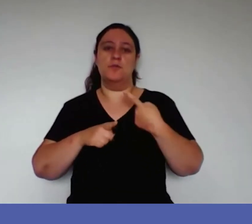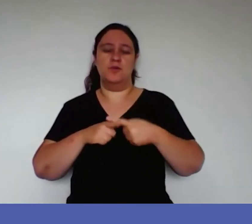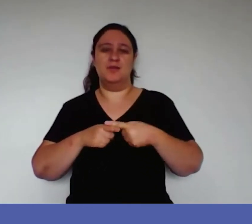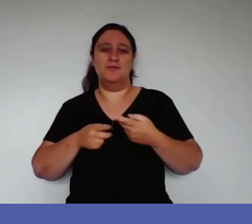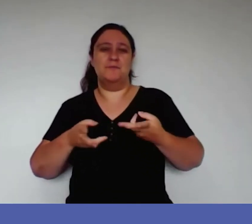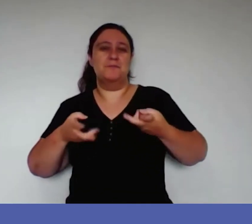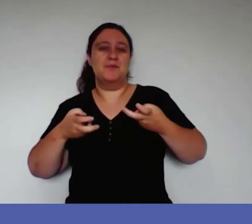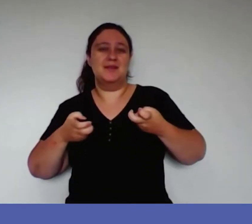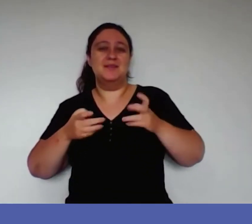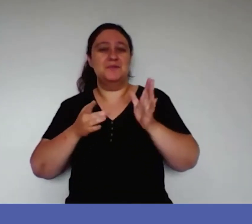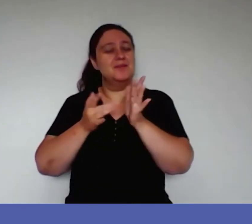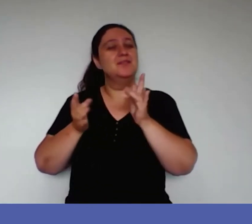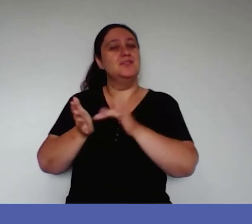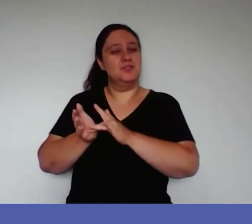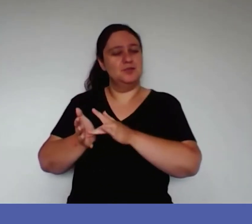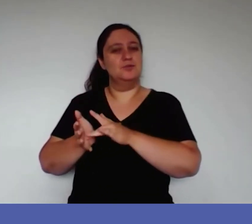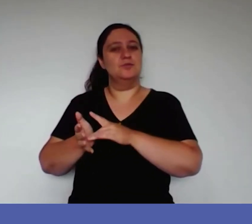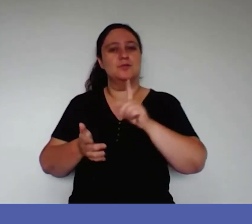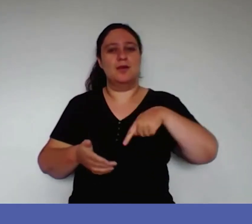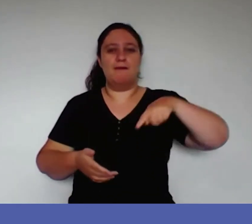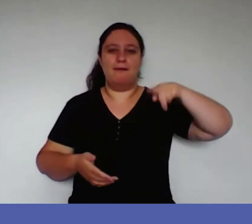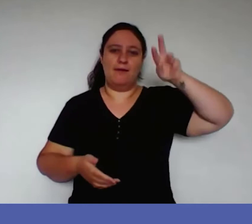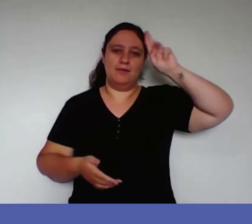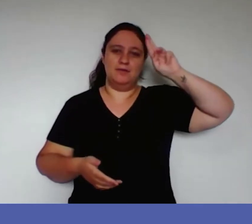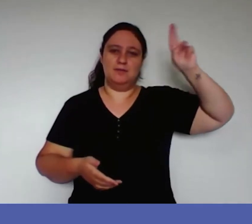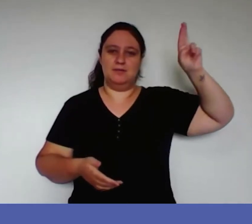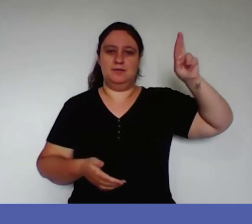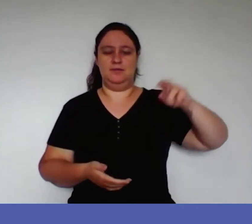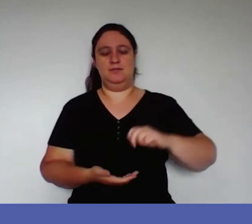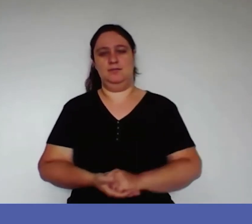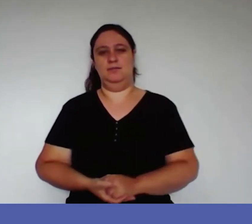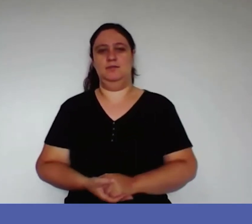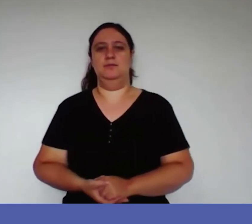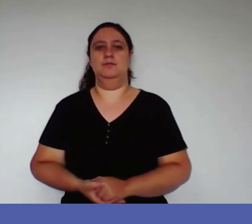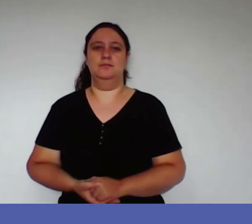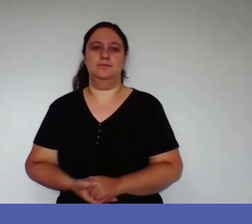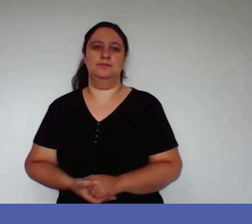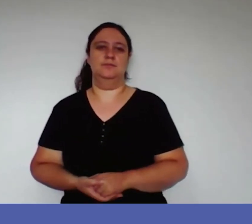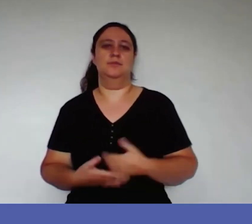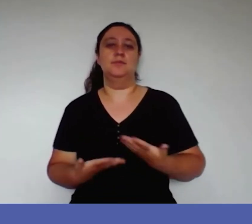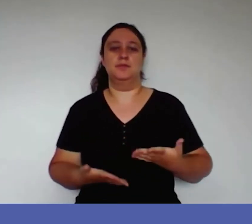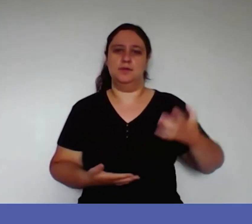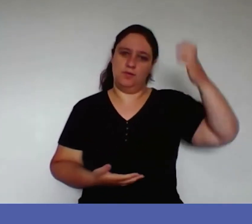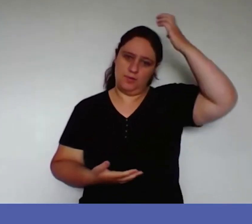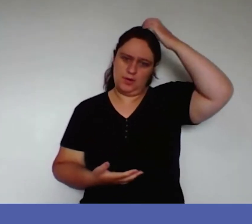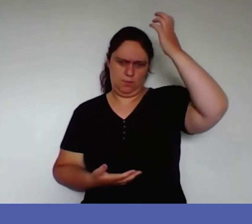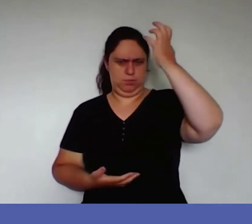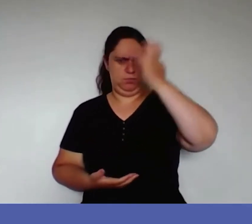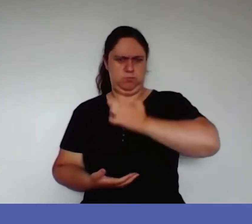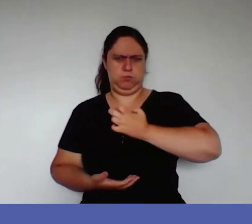dia. Senhor Jesus. Muito bem. Então o rei então ficou irado, né? Onde estou?